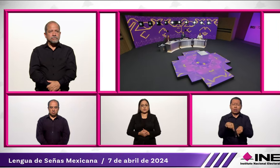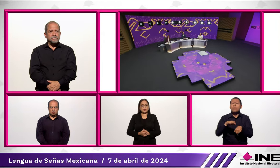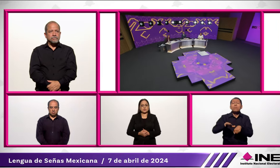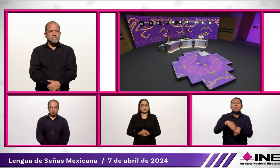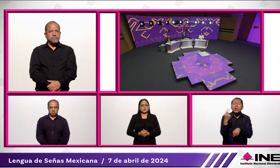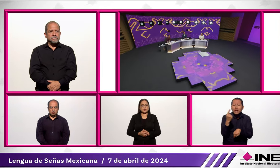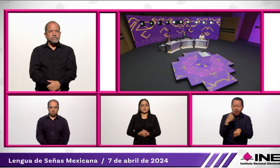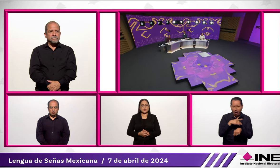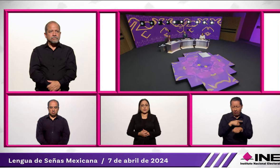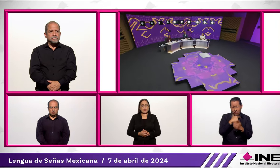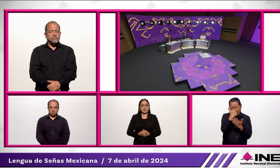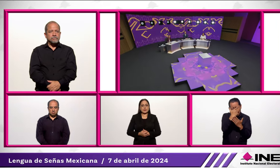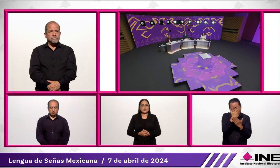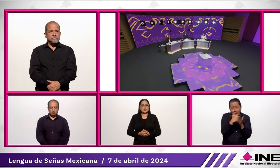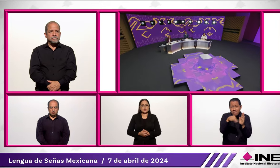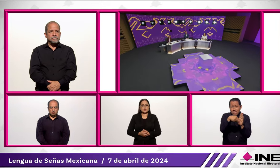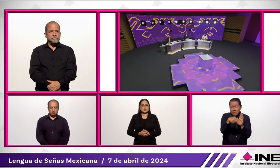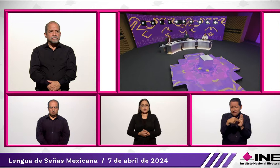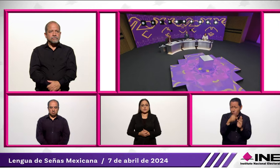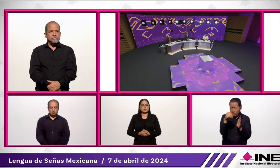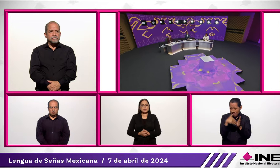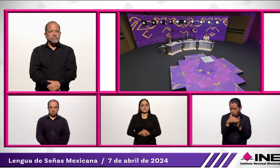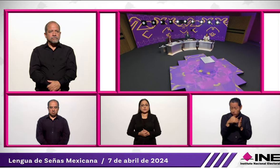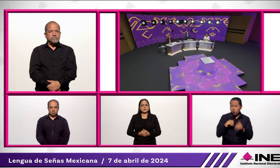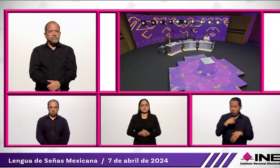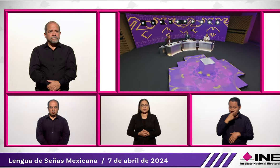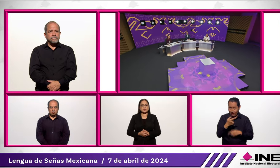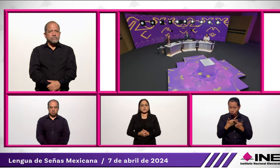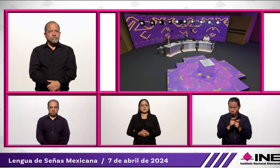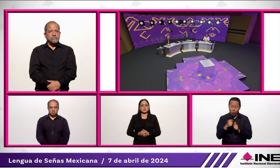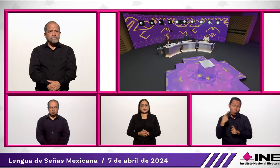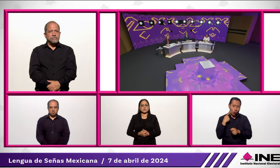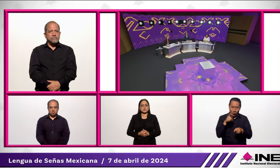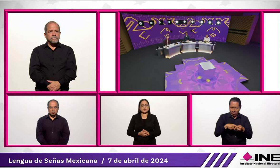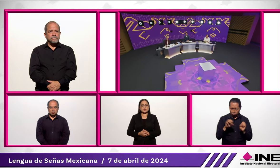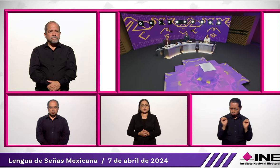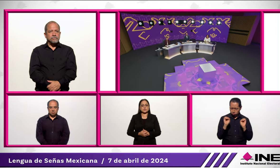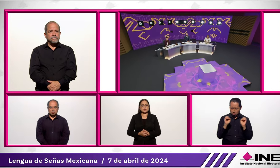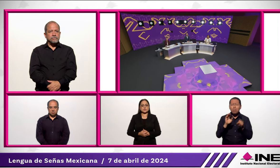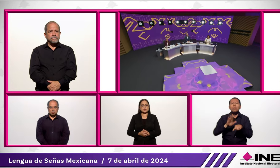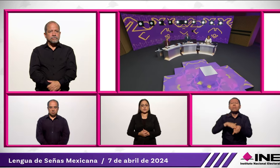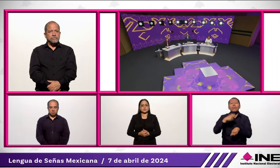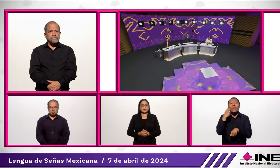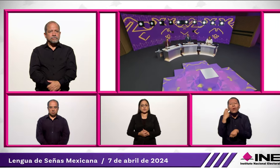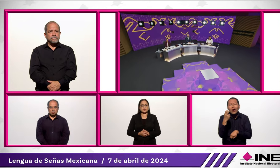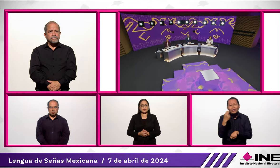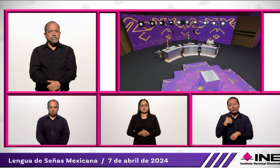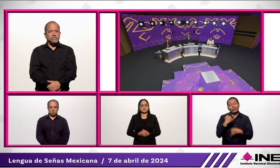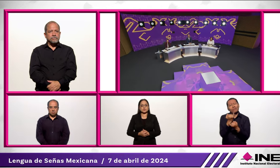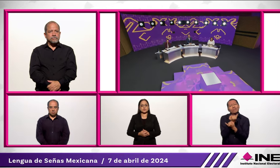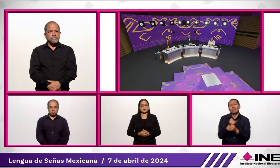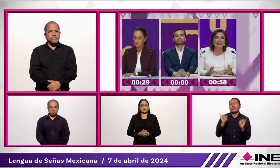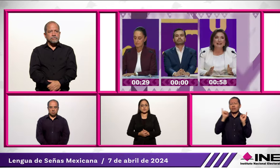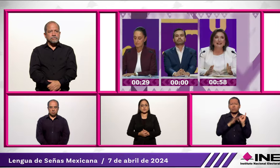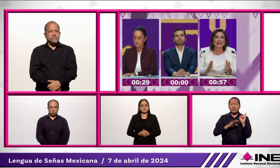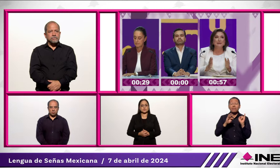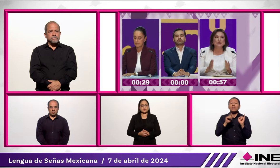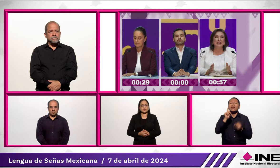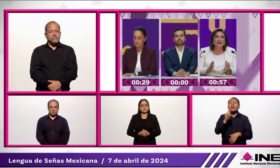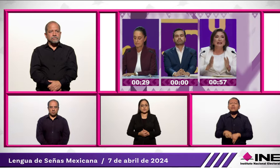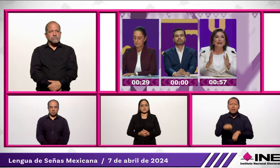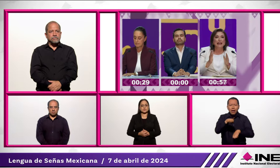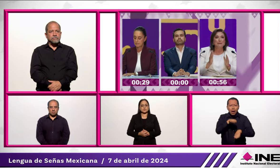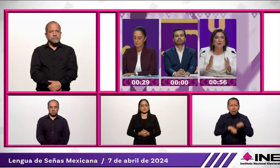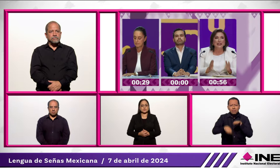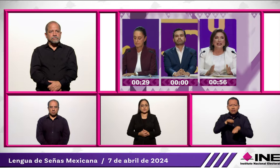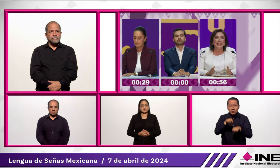dije claramente que no tengo partido político y eso me hace libre, independiente para tomar decisiones. En las empresas tenemos que educar, tenemos